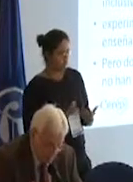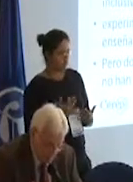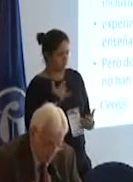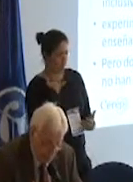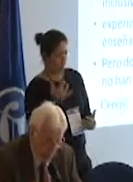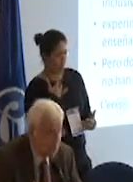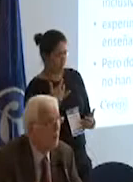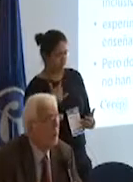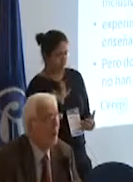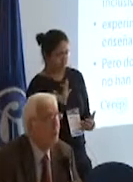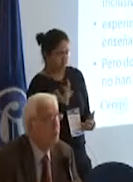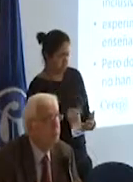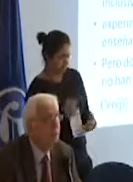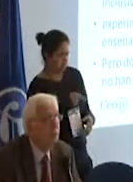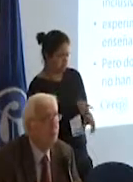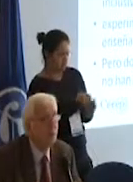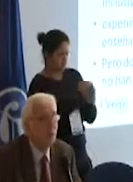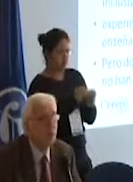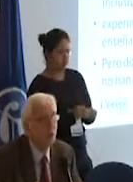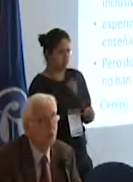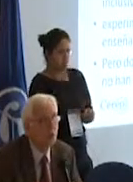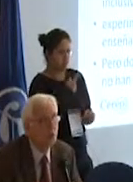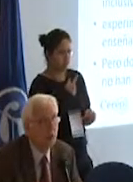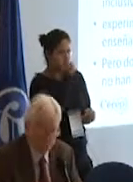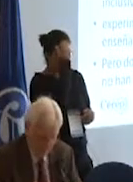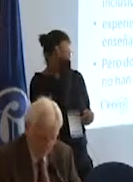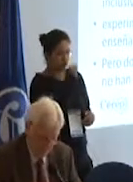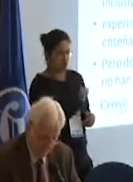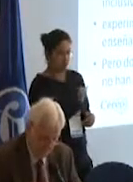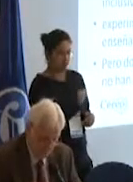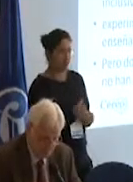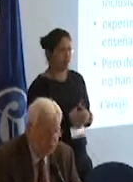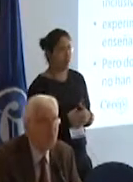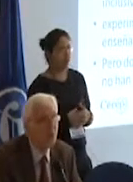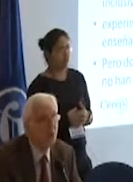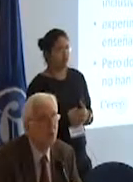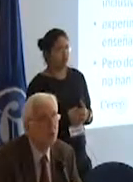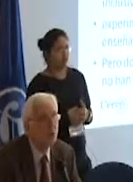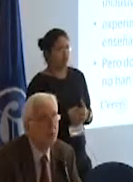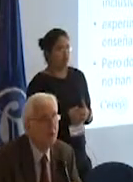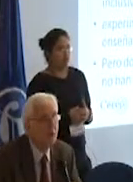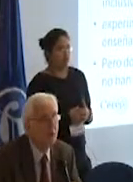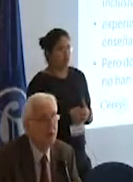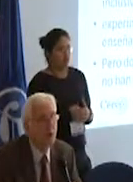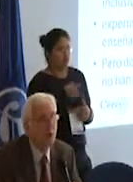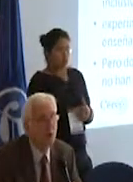me sentí un poco segura con esta formación. Pero otra confiesa que esta jornada,